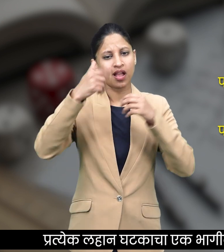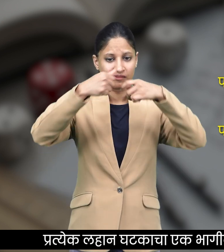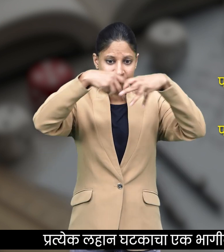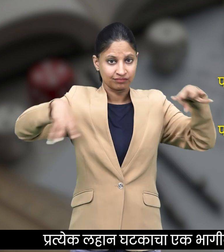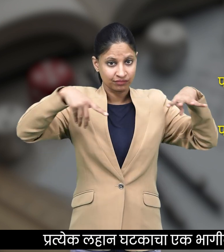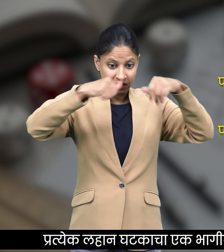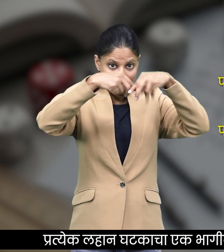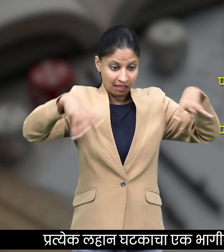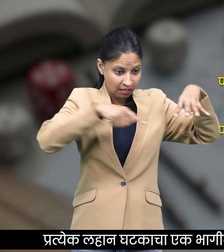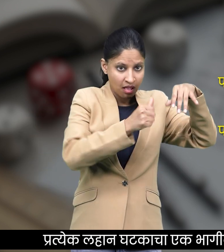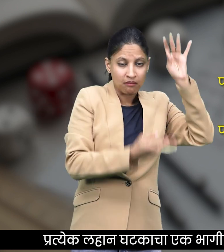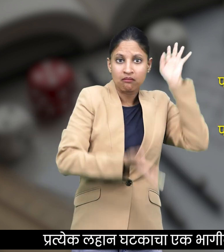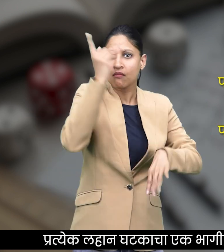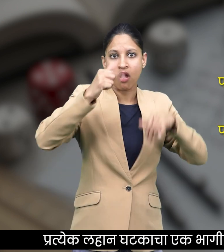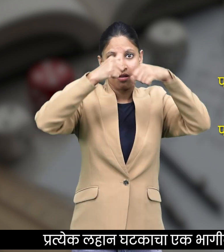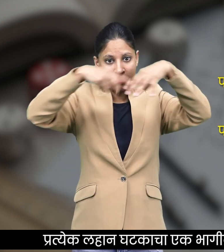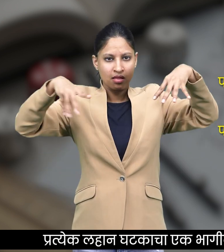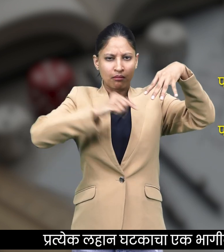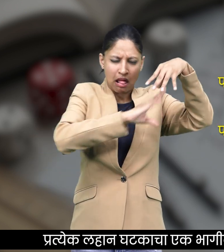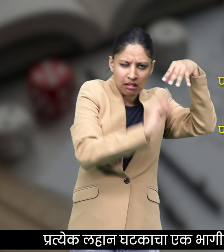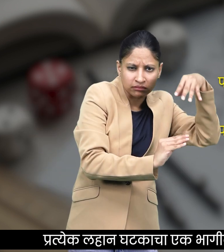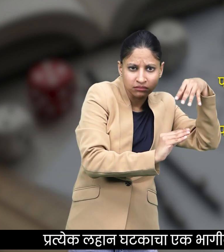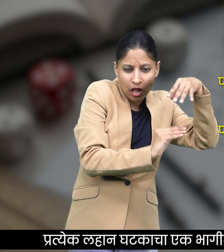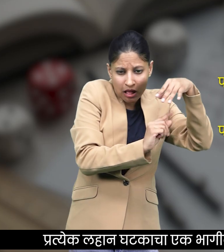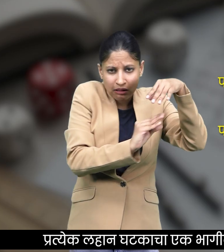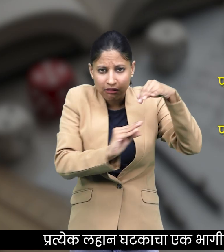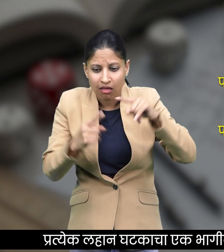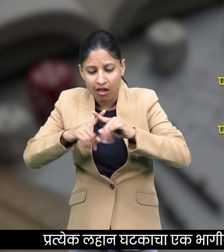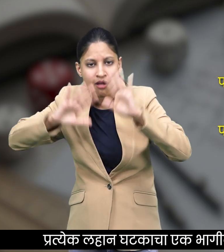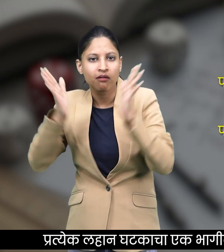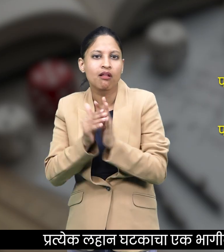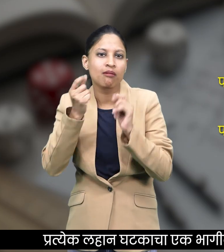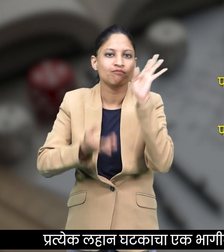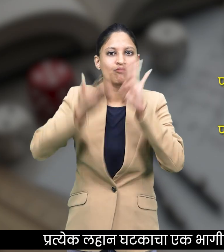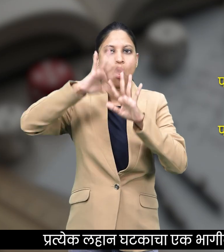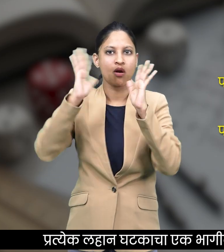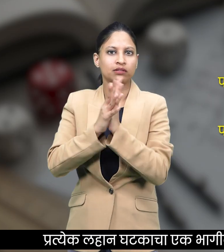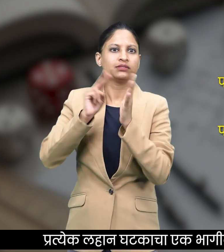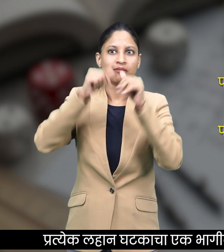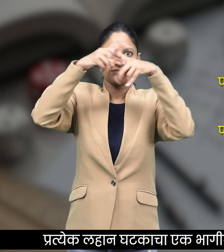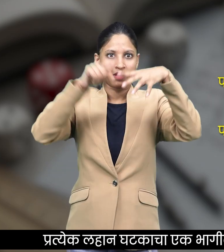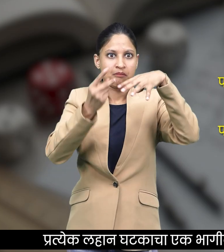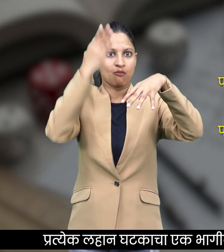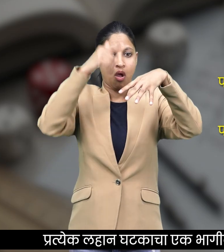प्रत्येक लहान घटकाचा एक भागीदार असतो. तो त्याच्याशी गुणाकार करून 20 बनवतो.